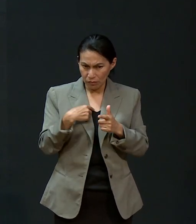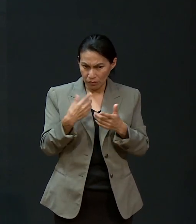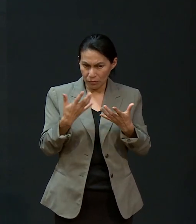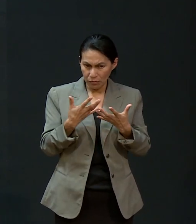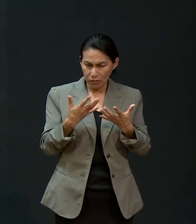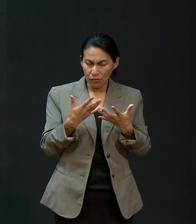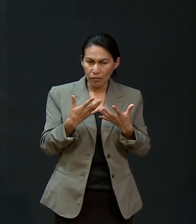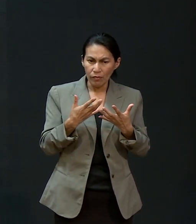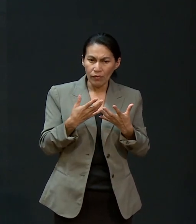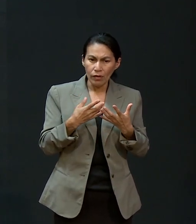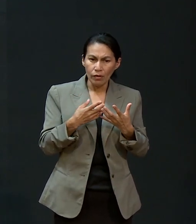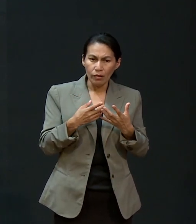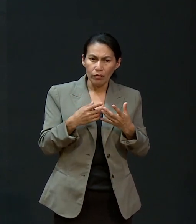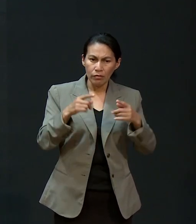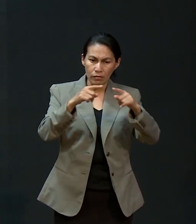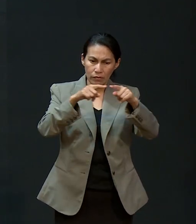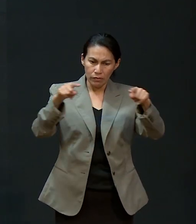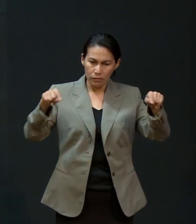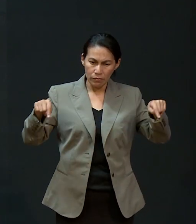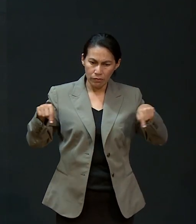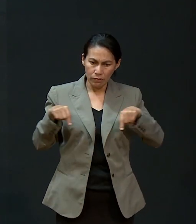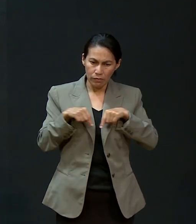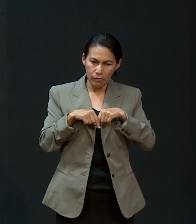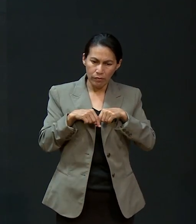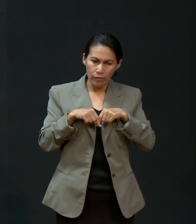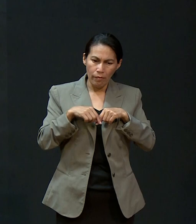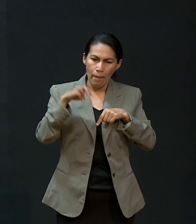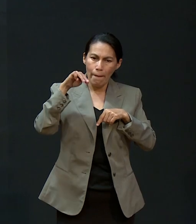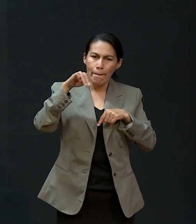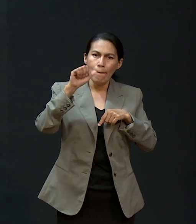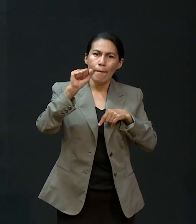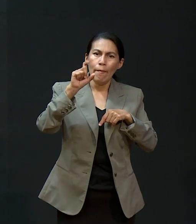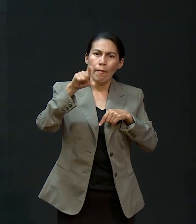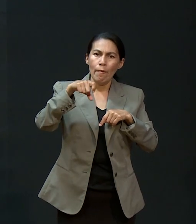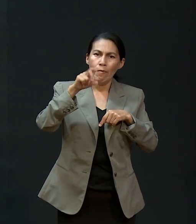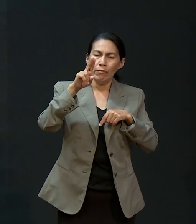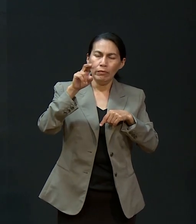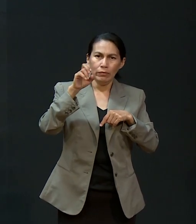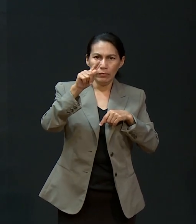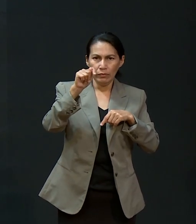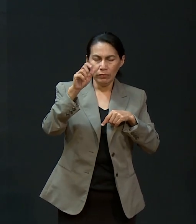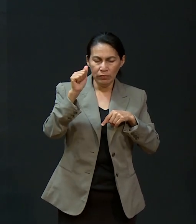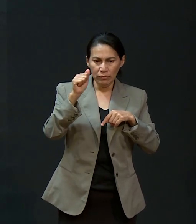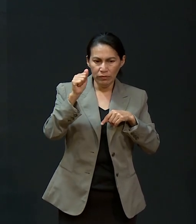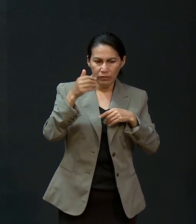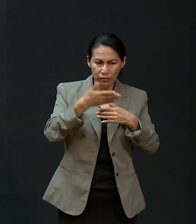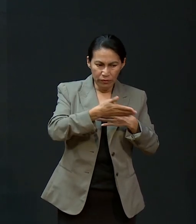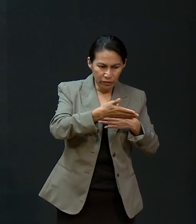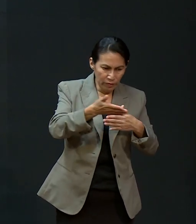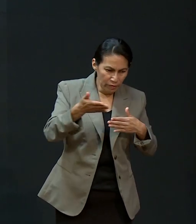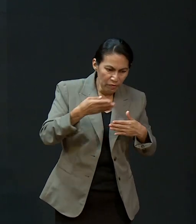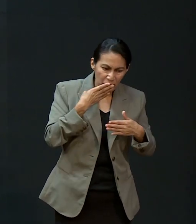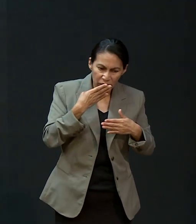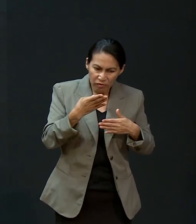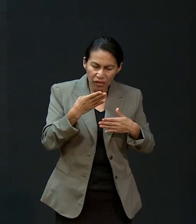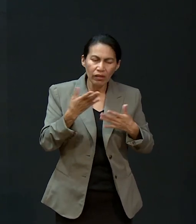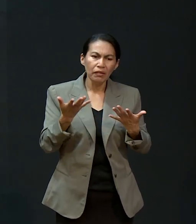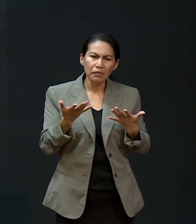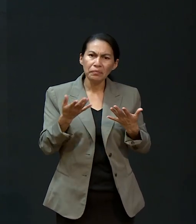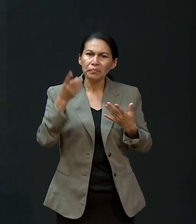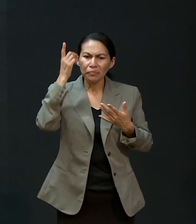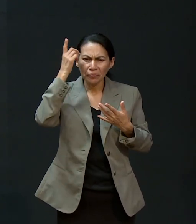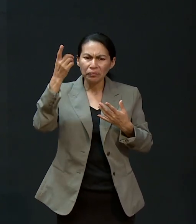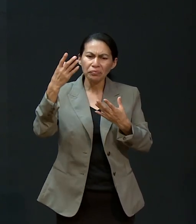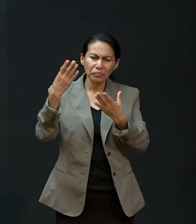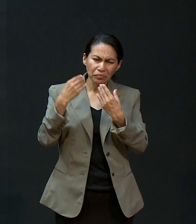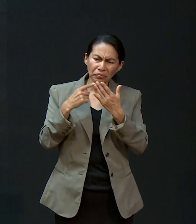una maqueta que se fue a la expo a nivel platino, entonces pues ahí Dios contestó, ¿no? Todo lo